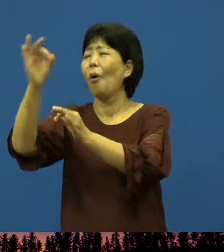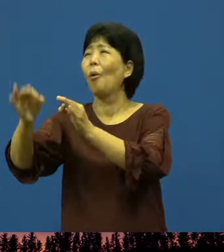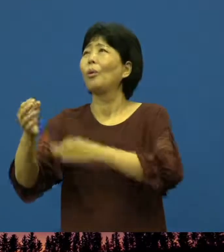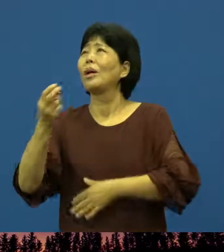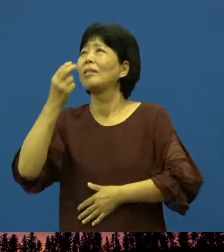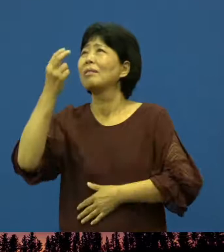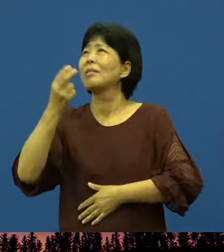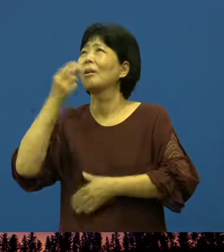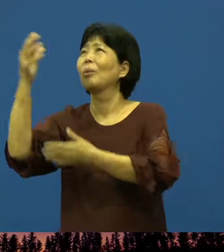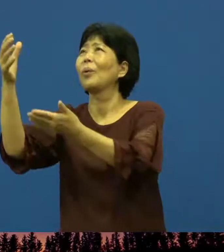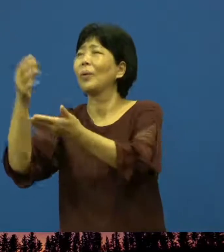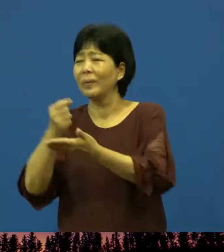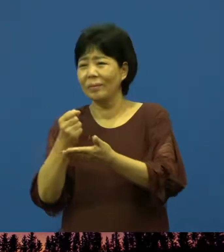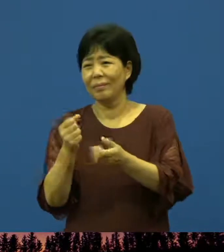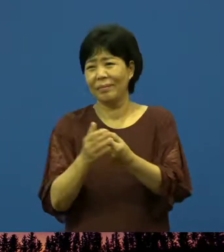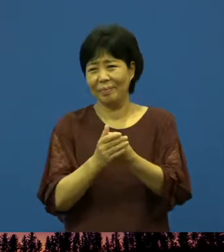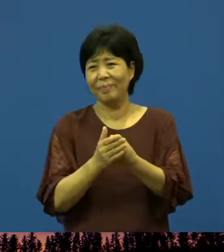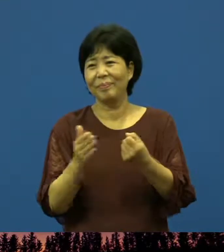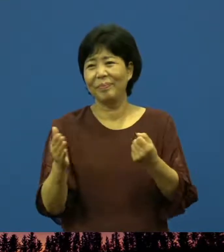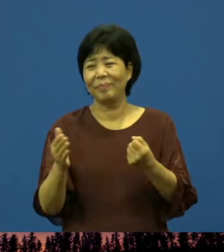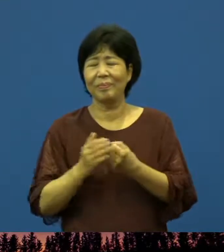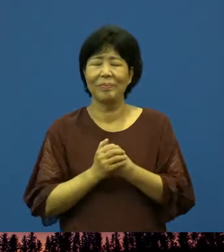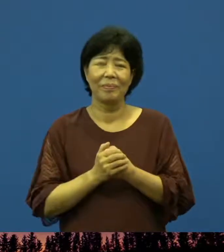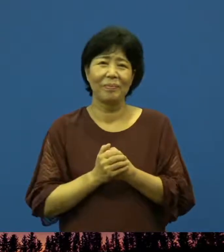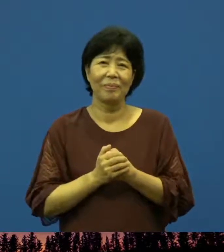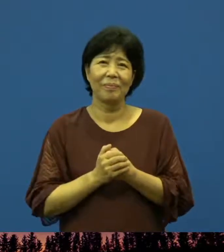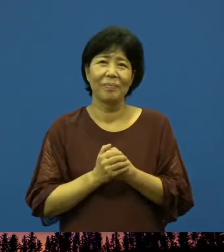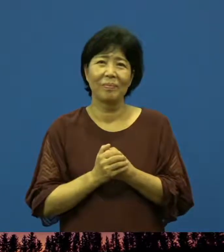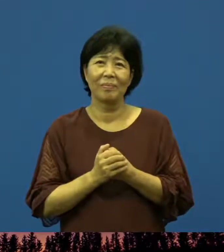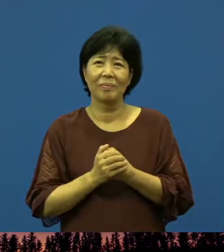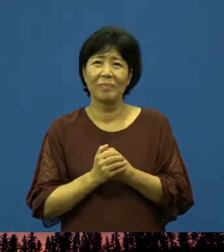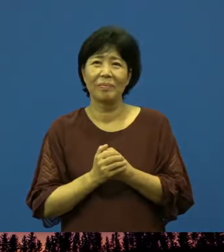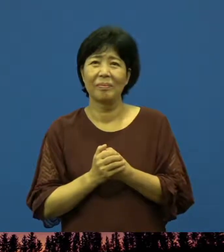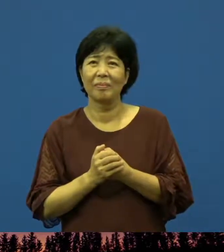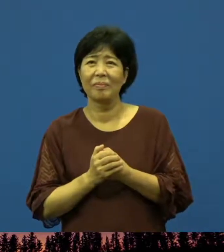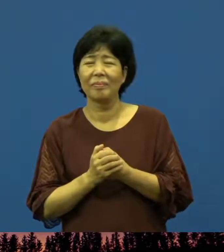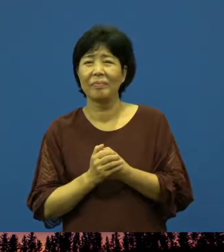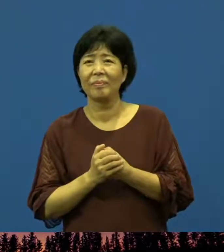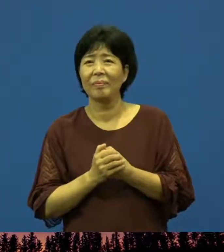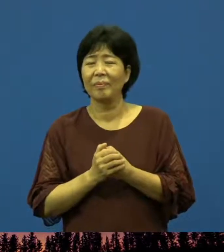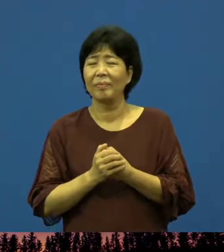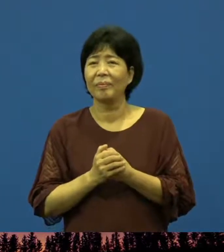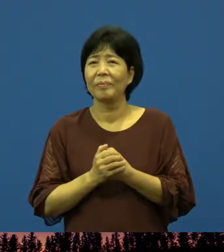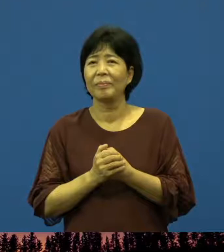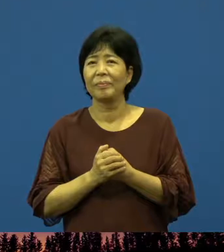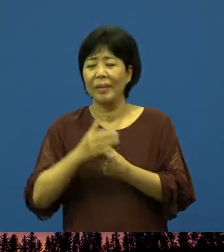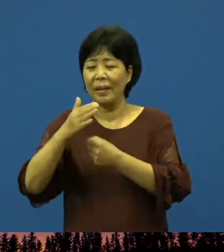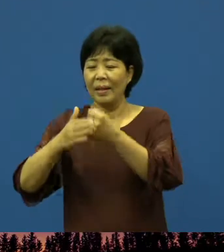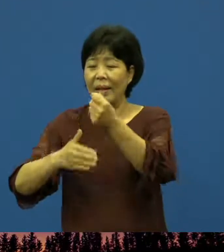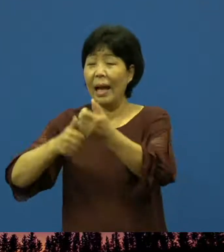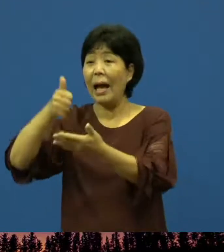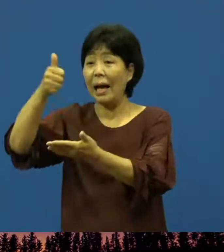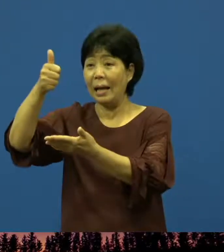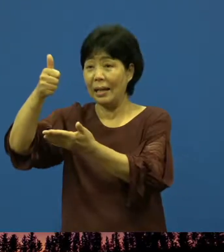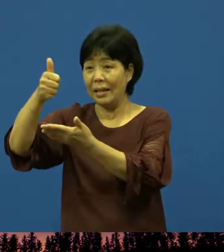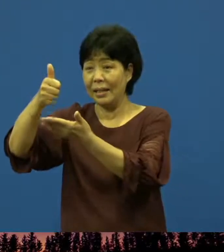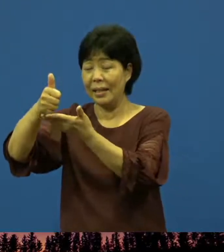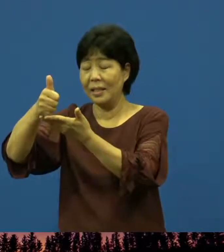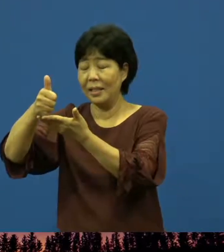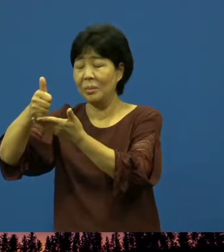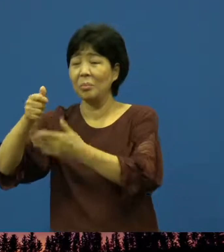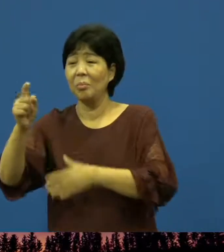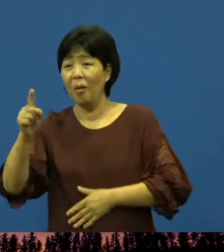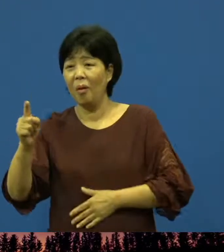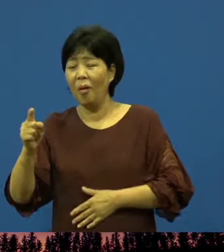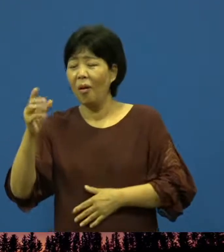들어갔습니다. 여러분, 우리의 유한한 생명이 하나님의 손을 거치면 달라지는 겁니다. 하나님의 창조와 성육신의 사건과